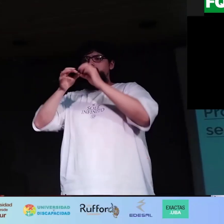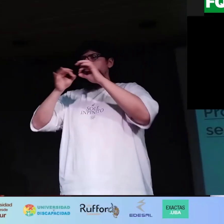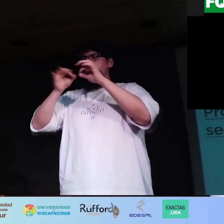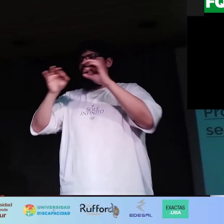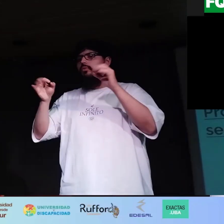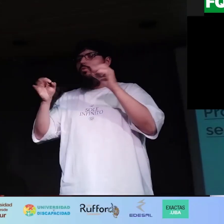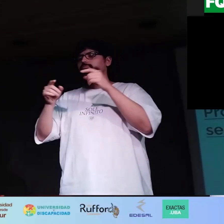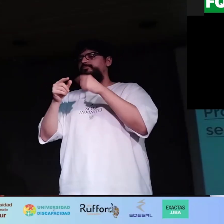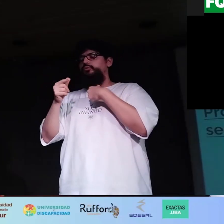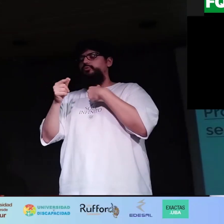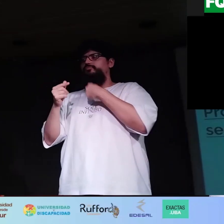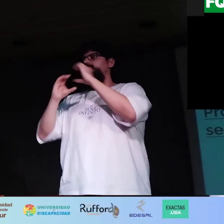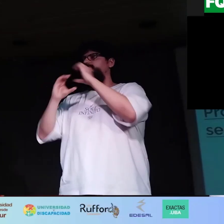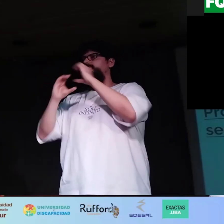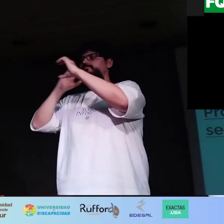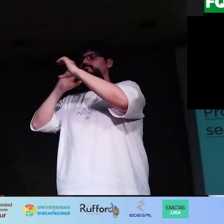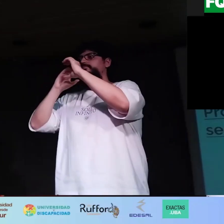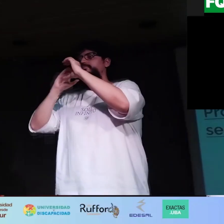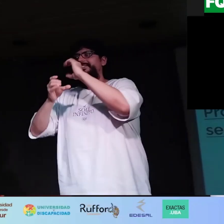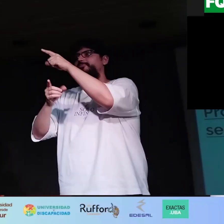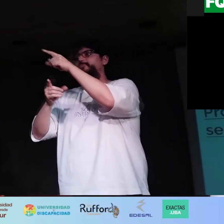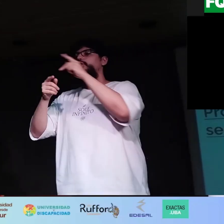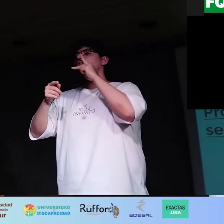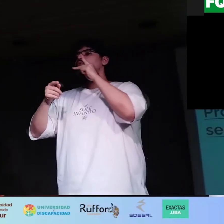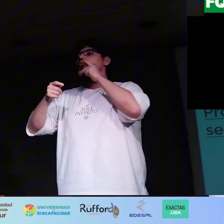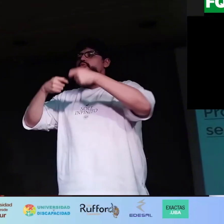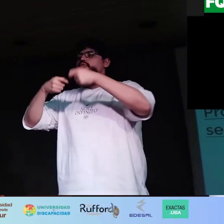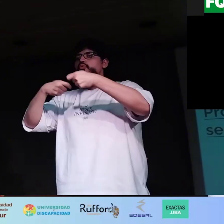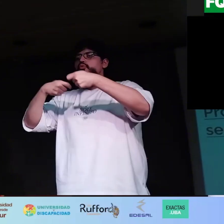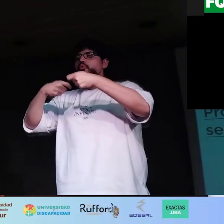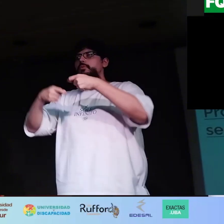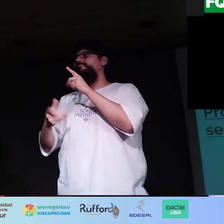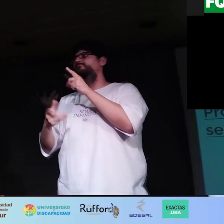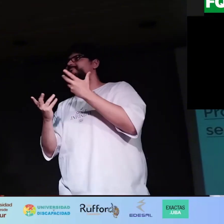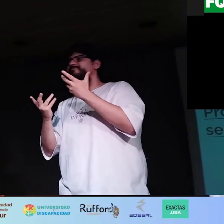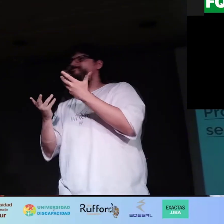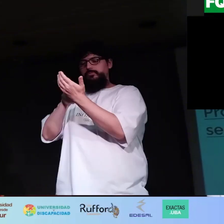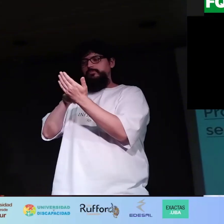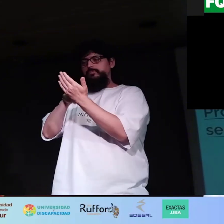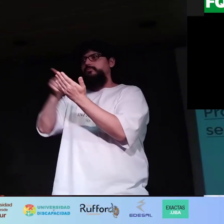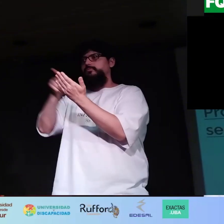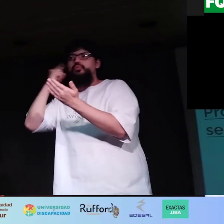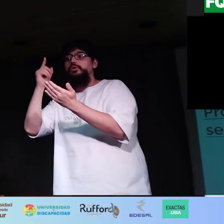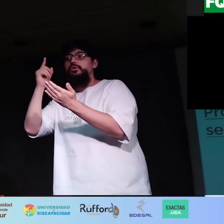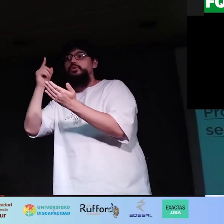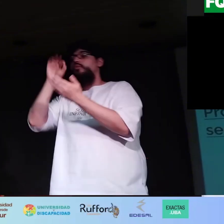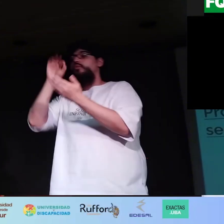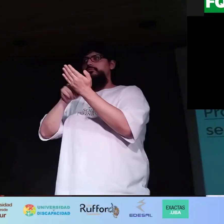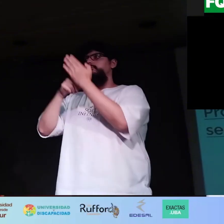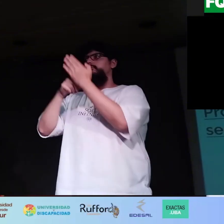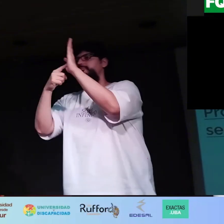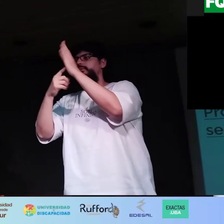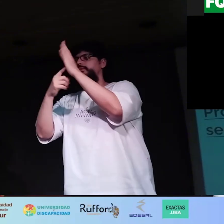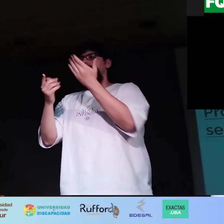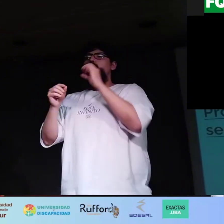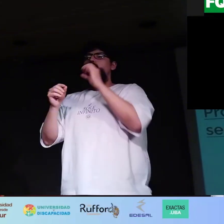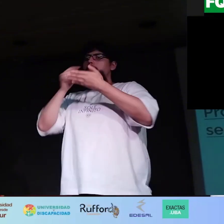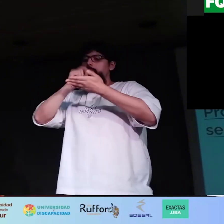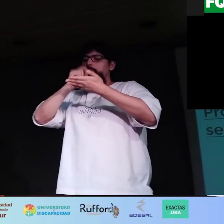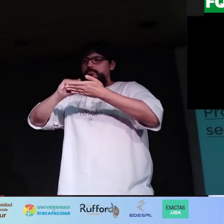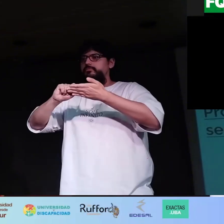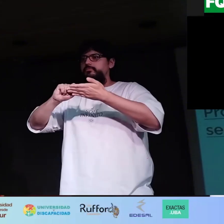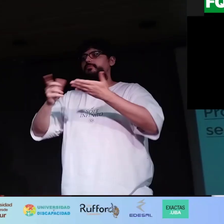que se realizaban de manera automática los subtítulos, pero a veces hay una mala comunicación con respecto al audio o a los